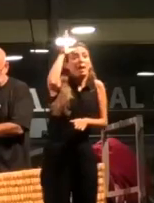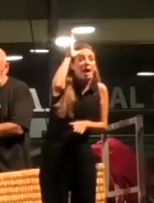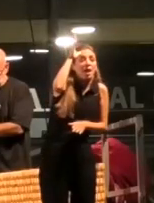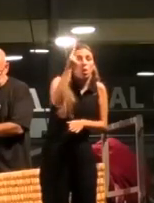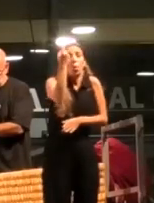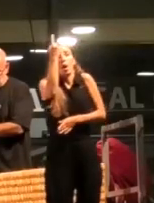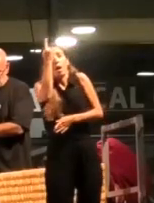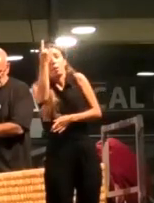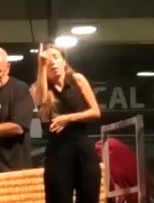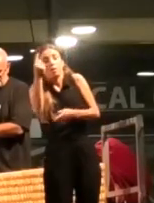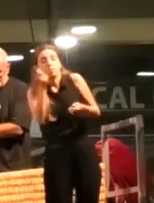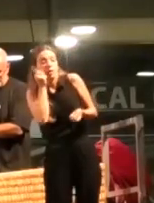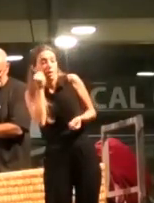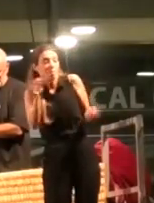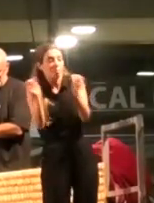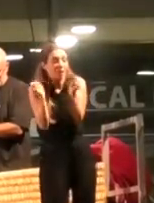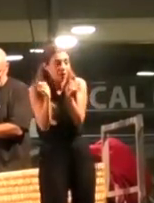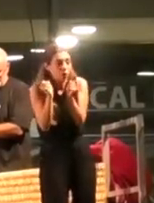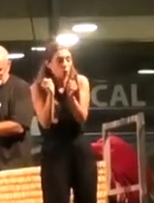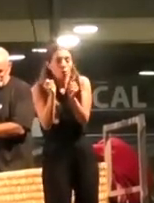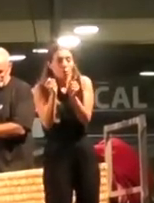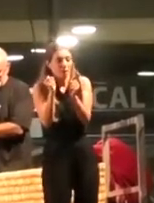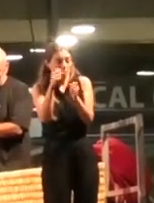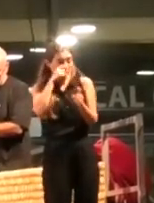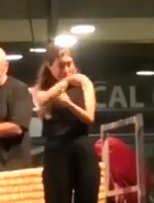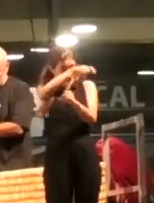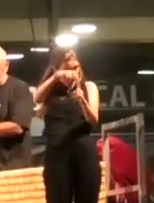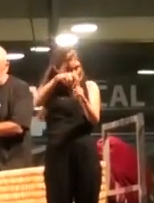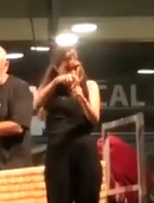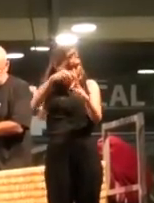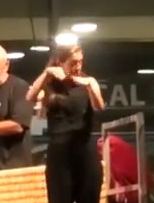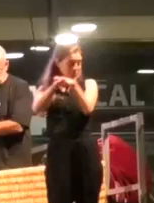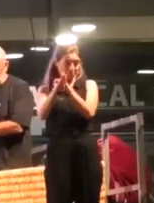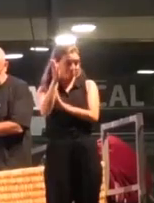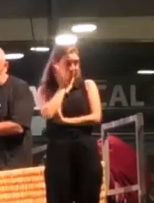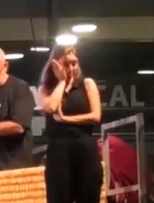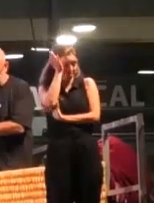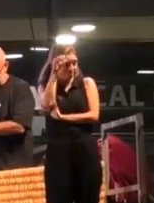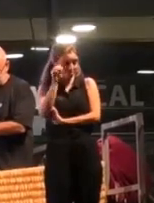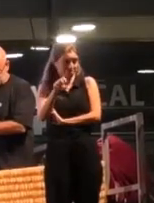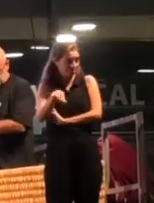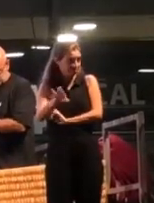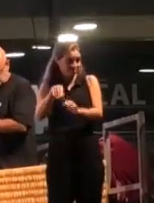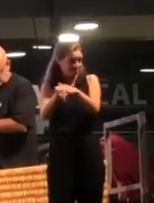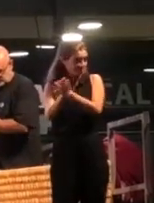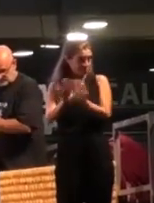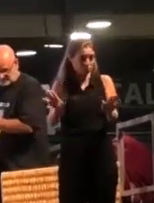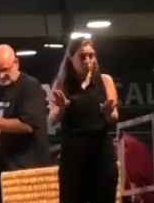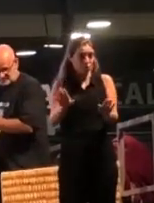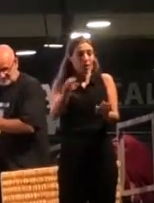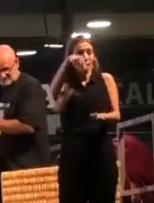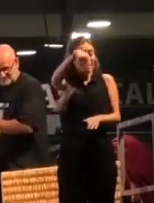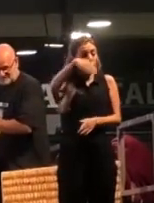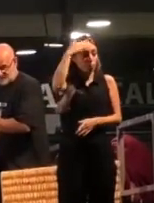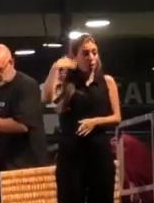una vegada a l'hivern, i la resta de l'any tancats en un magatzem. Cambrils ens va veure